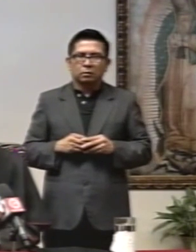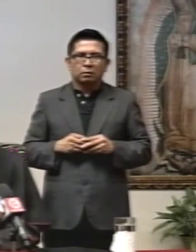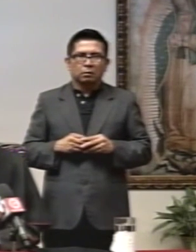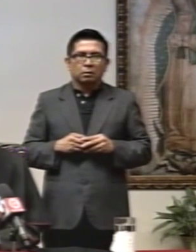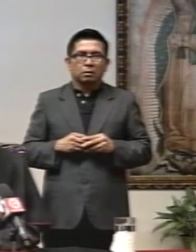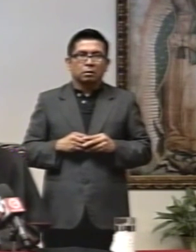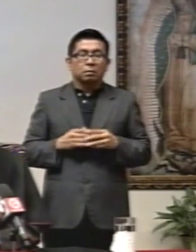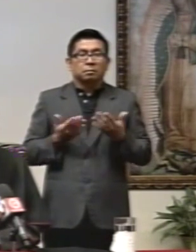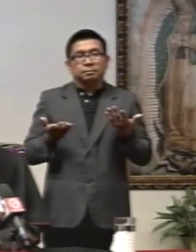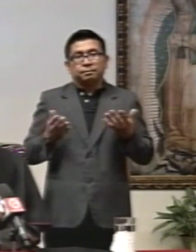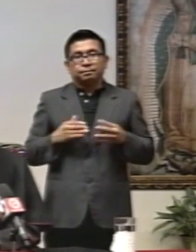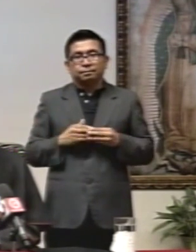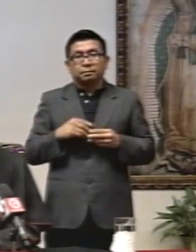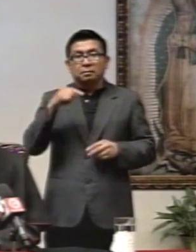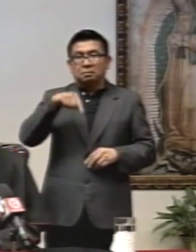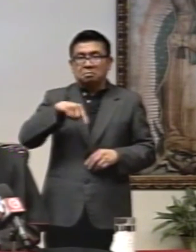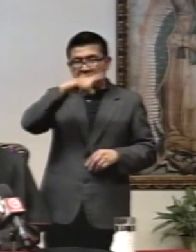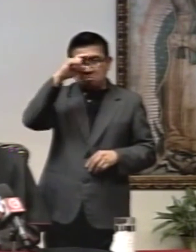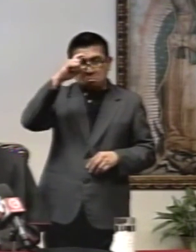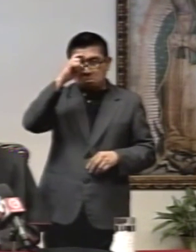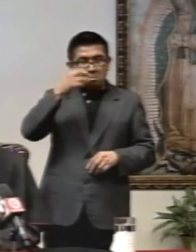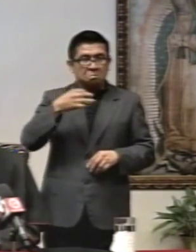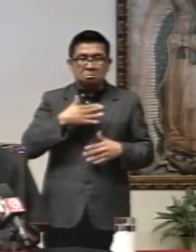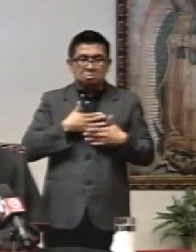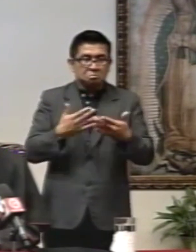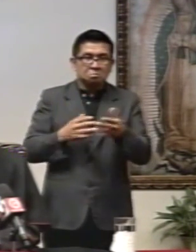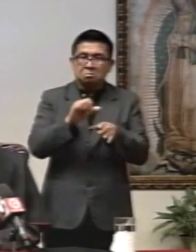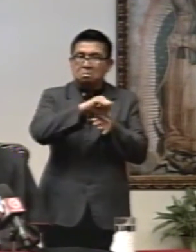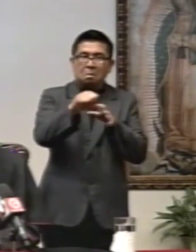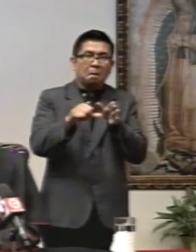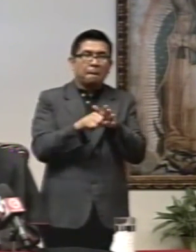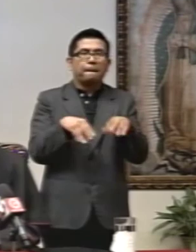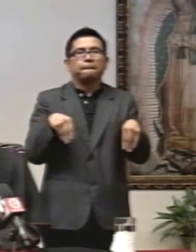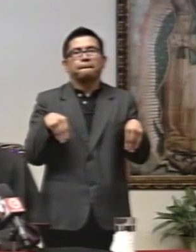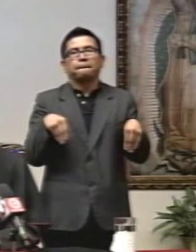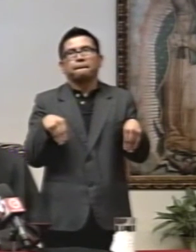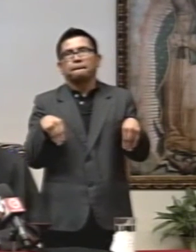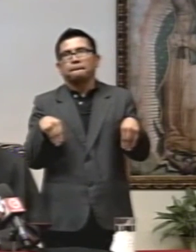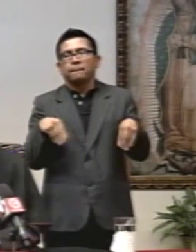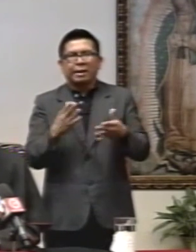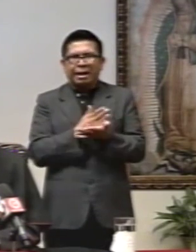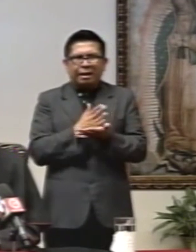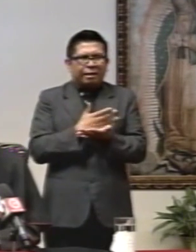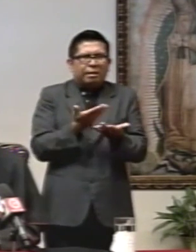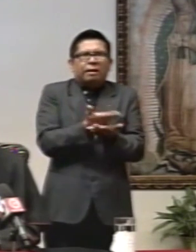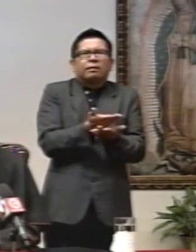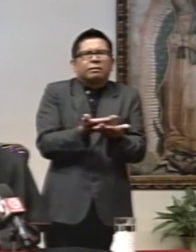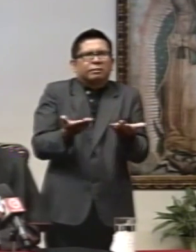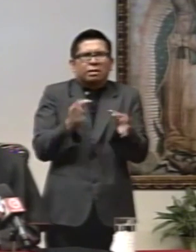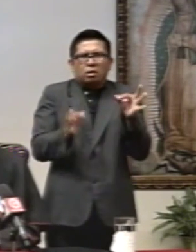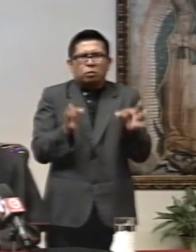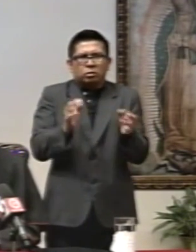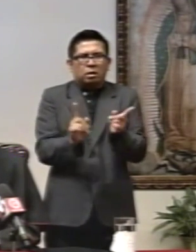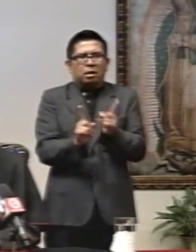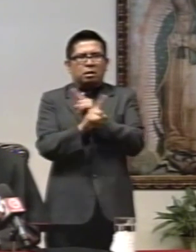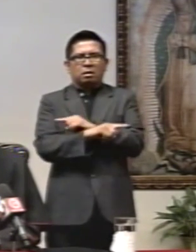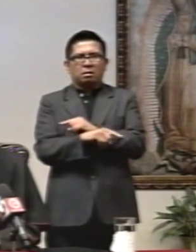Pero tampoco se ha querido trabajar, ve usted. La Asamblea no ha hecho nada en esta dirección de la justicia